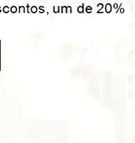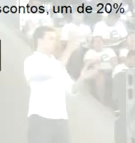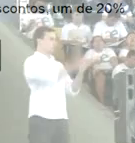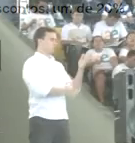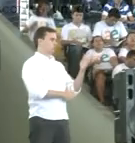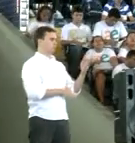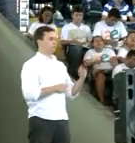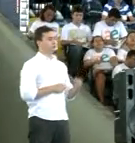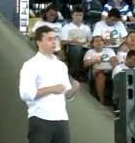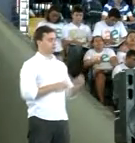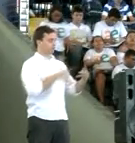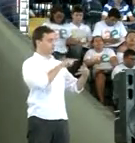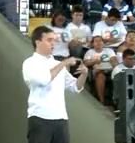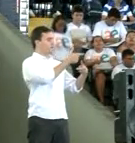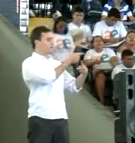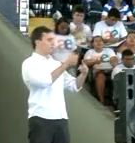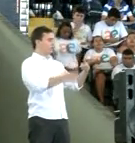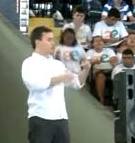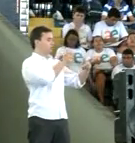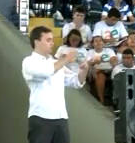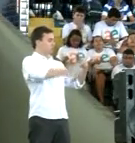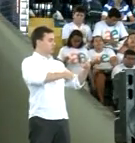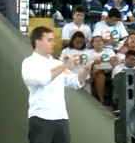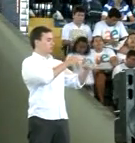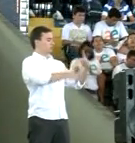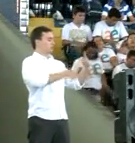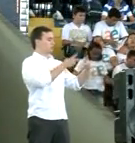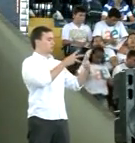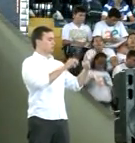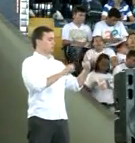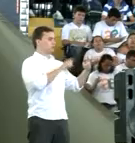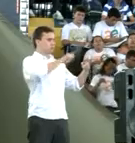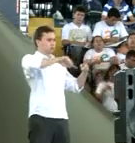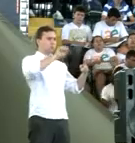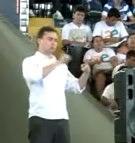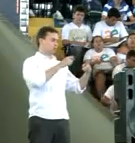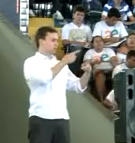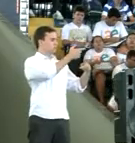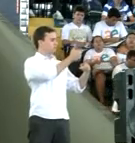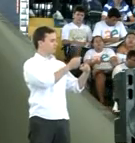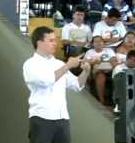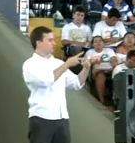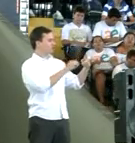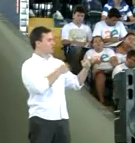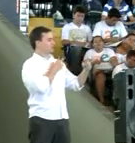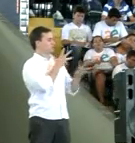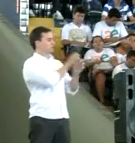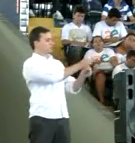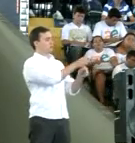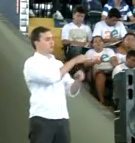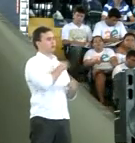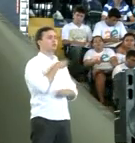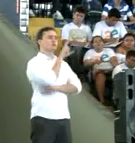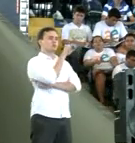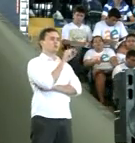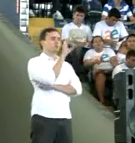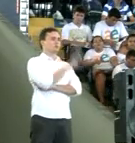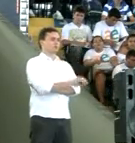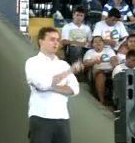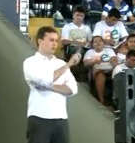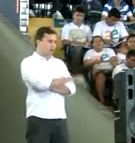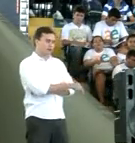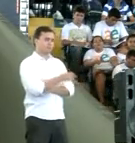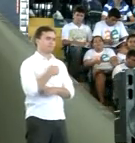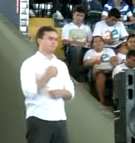pode sair por aí dizendo que conseguiu um desconto de 50%? Não, porque o desconto de 20 e o desconto de 30